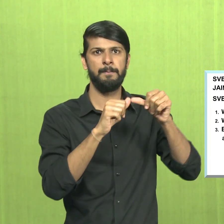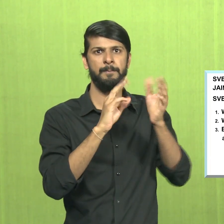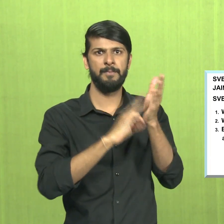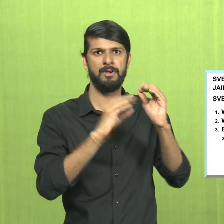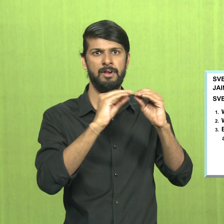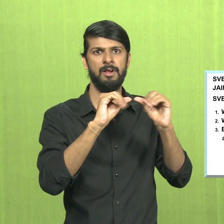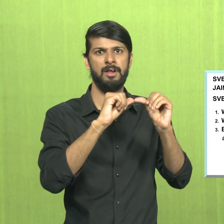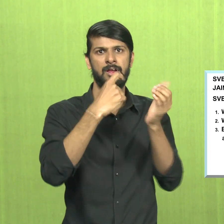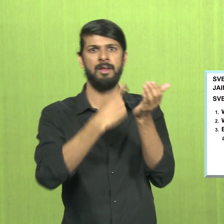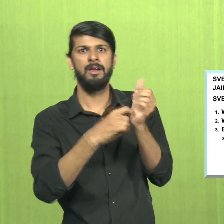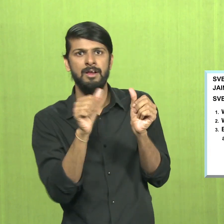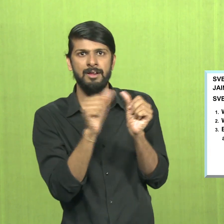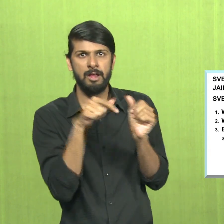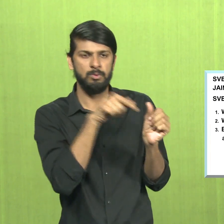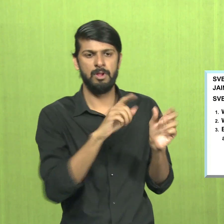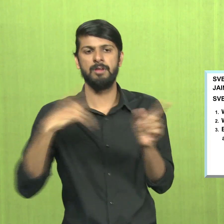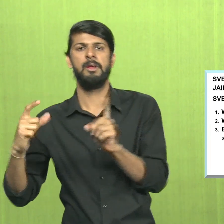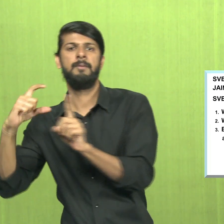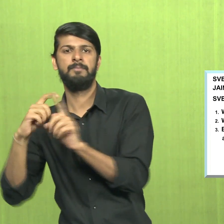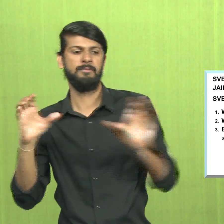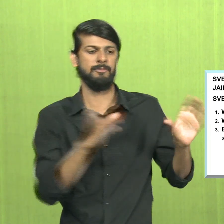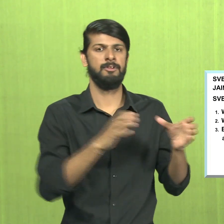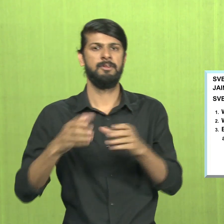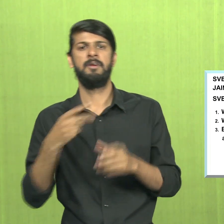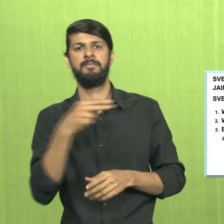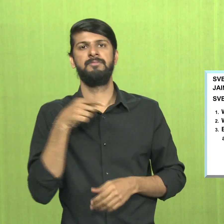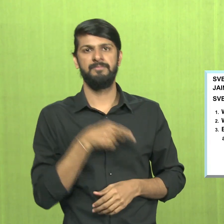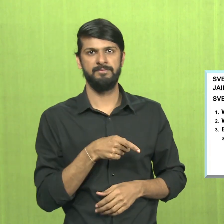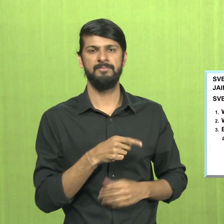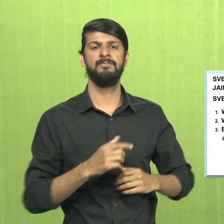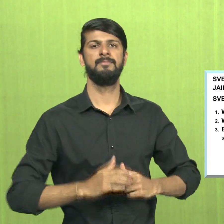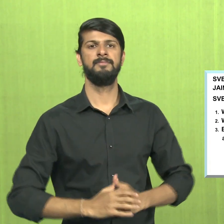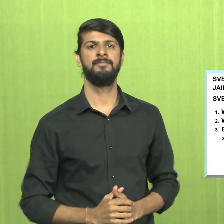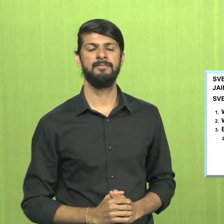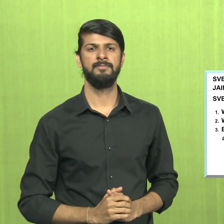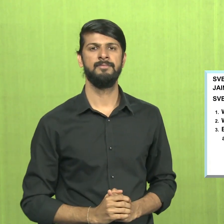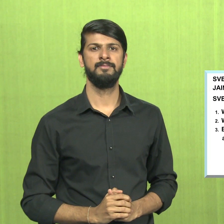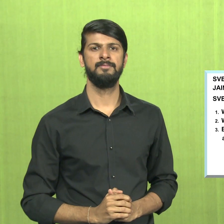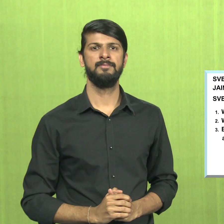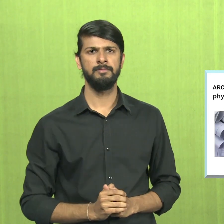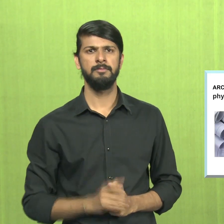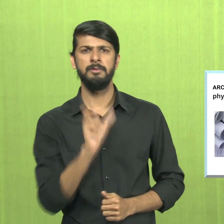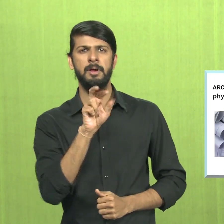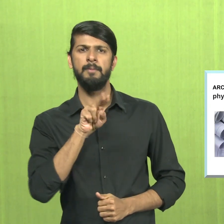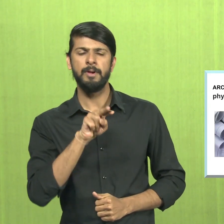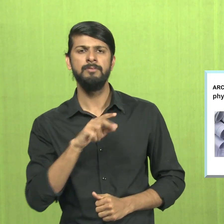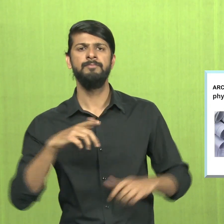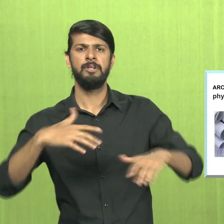पोर्स इज द सेम बट डेप्थ एंड प्रिंसिपल्स आफ डिफरेंट है जो